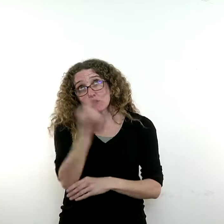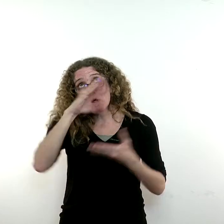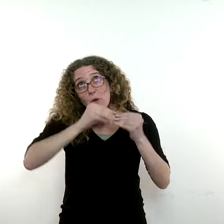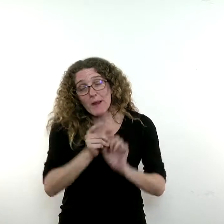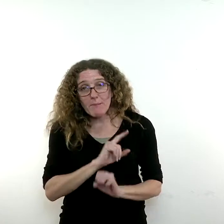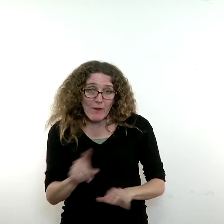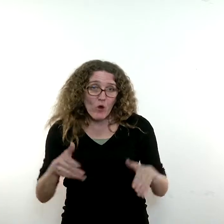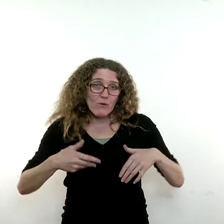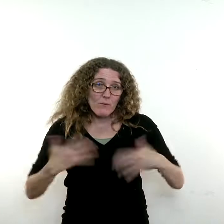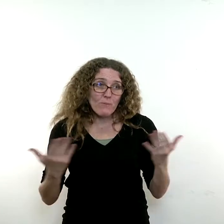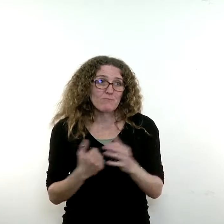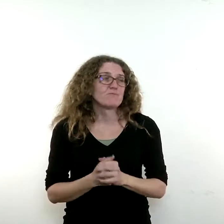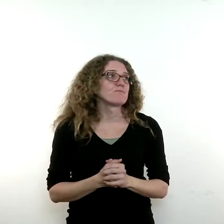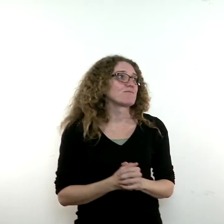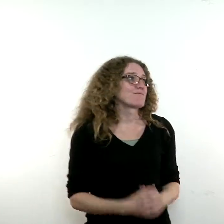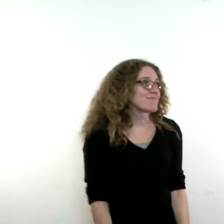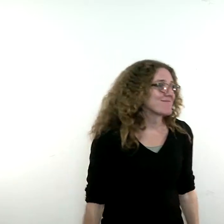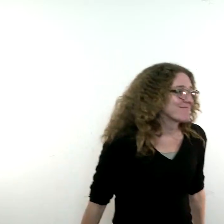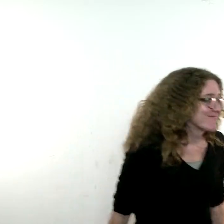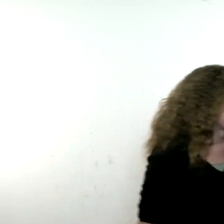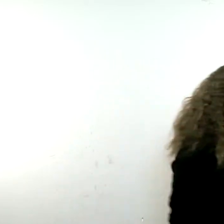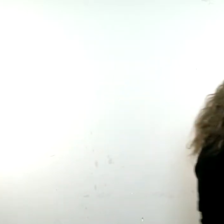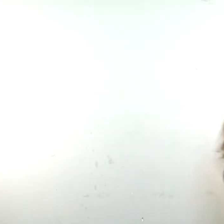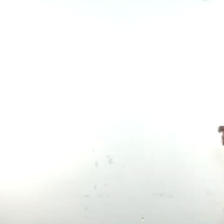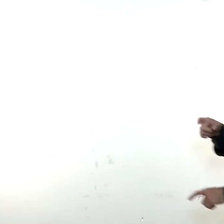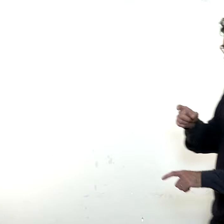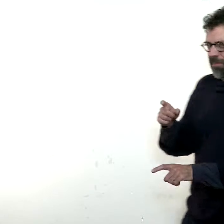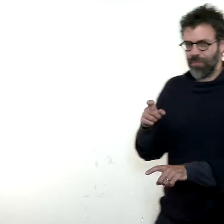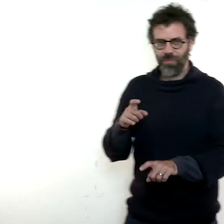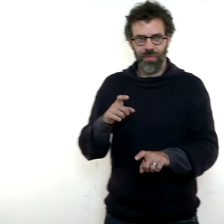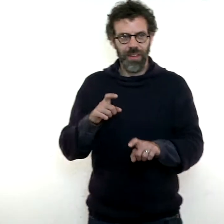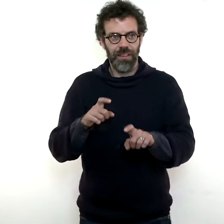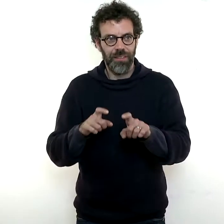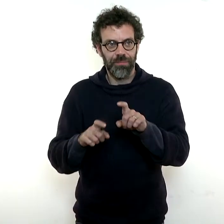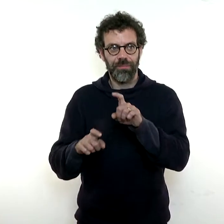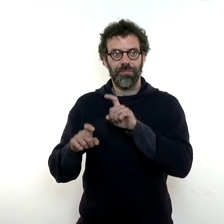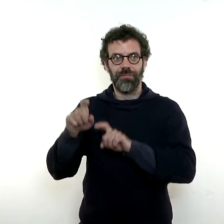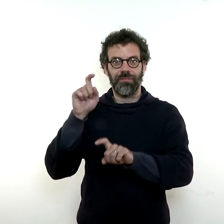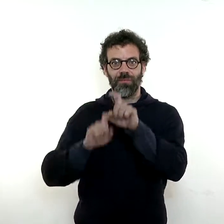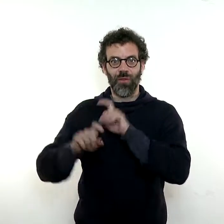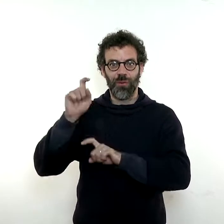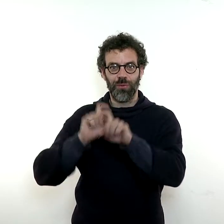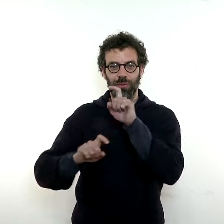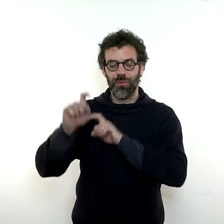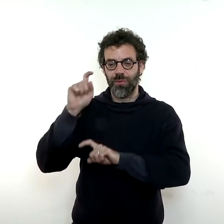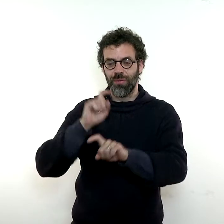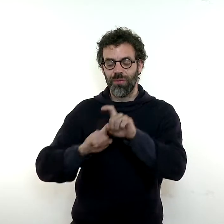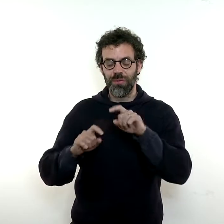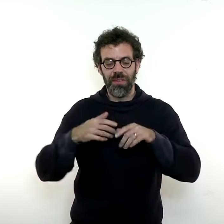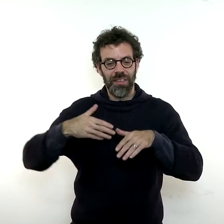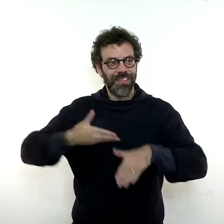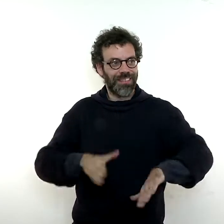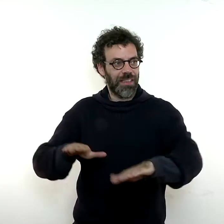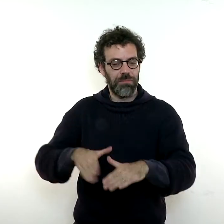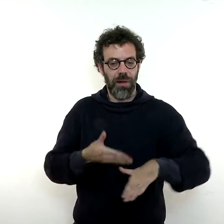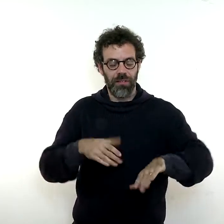Bien, alors revenons à nos moutons, à ce skatepark de Gramont. Créé en 1999, le parc de Gramont fut